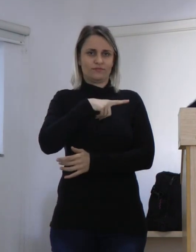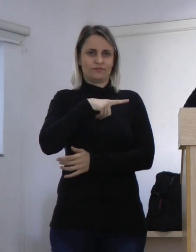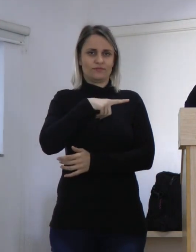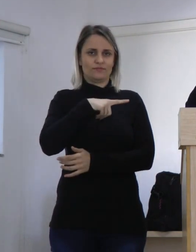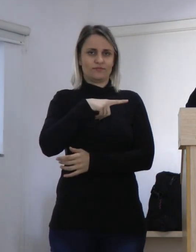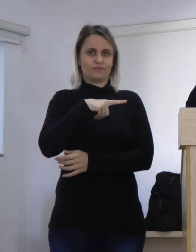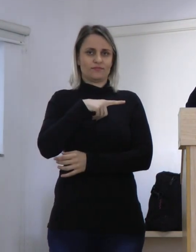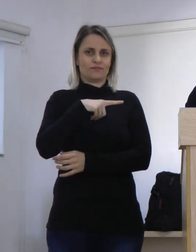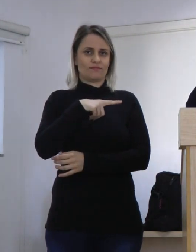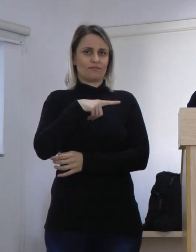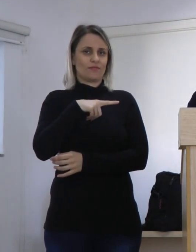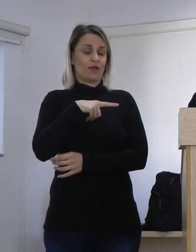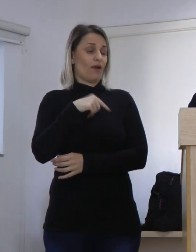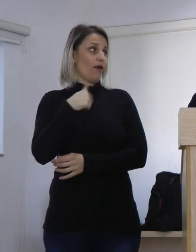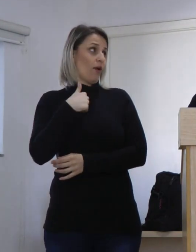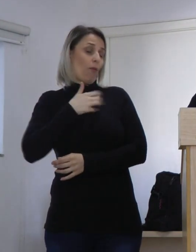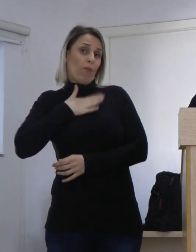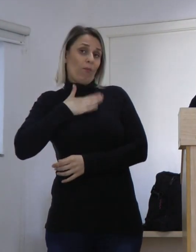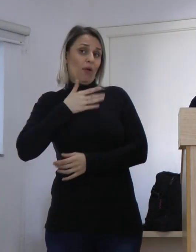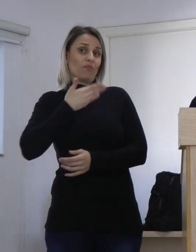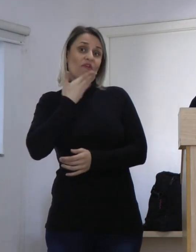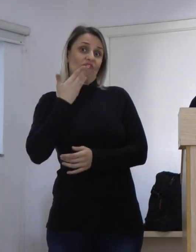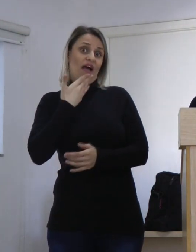No meu caso está até mais fácil de contar, não é?